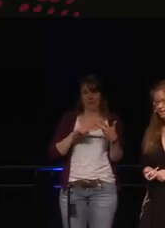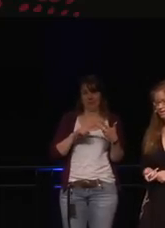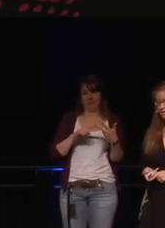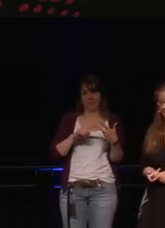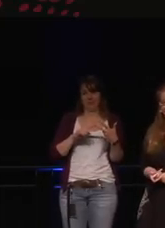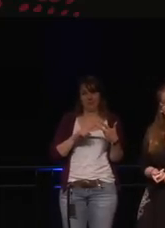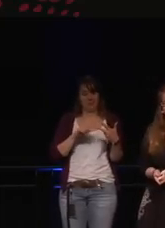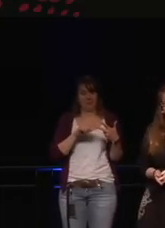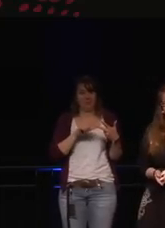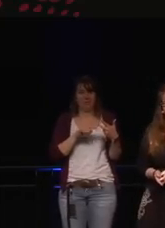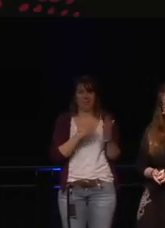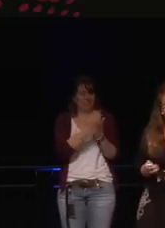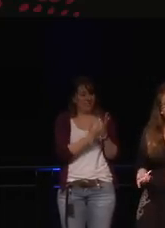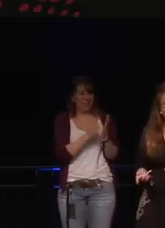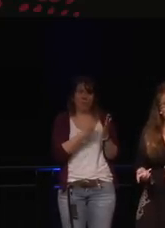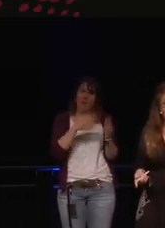para